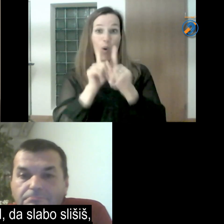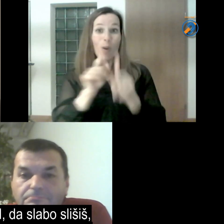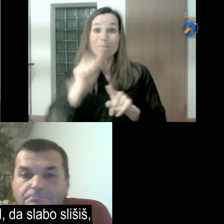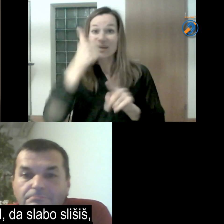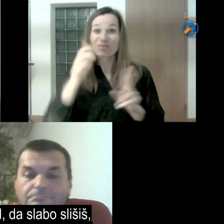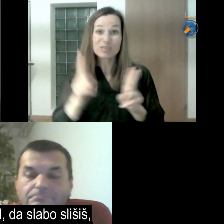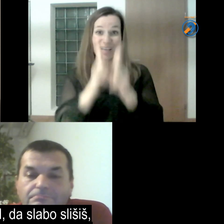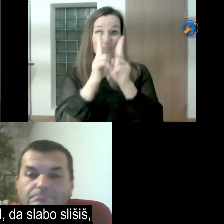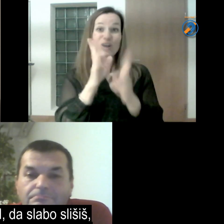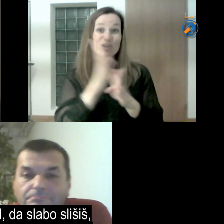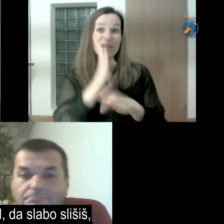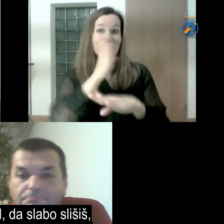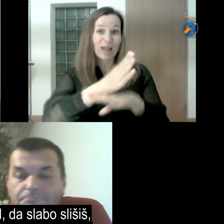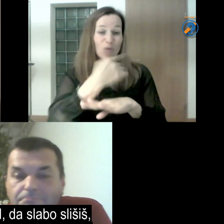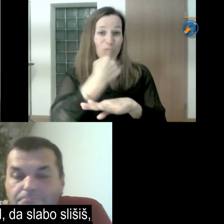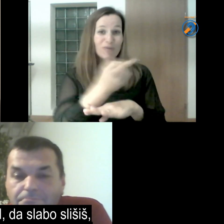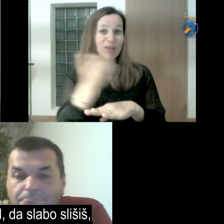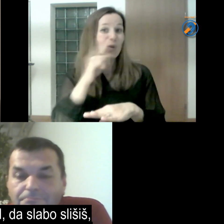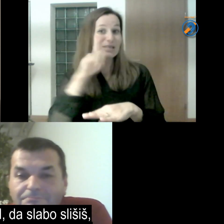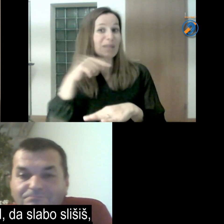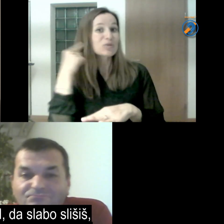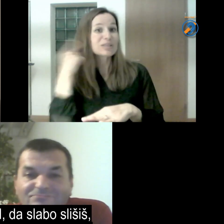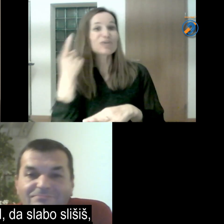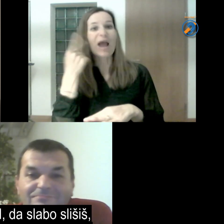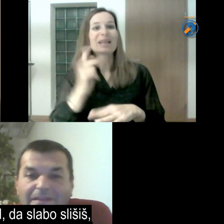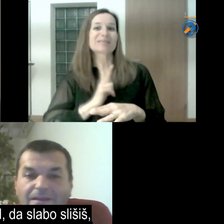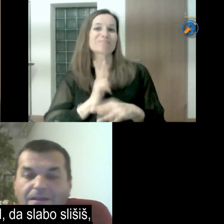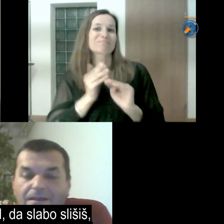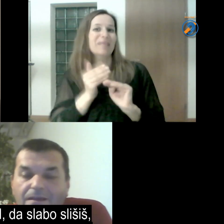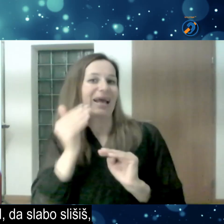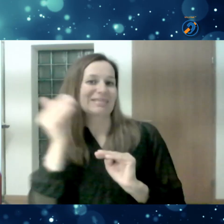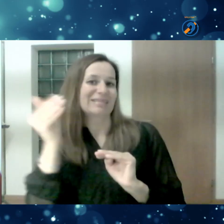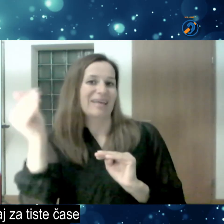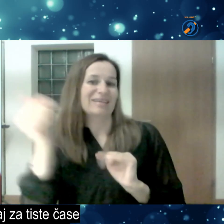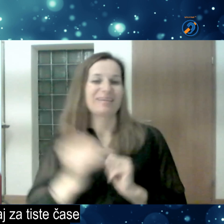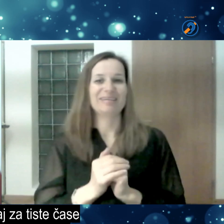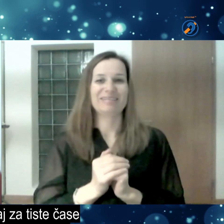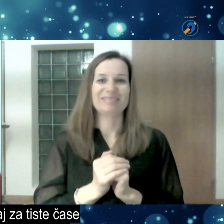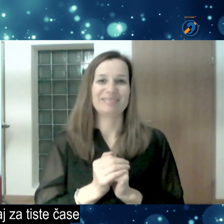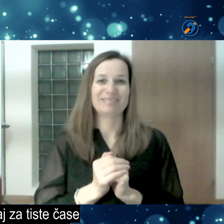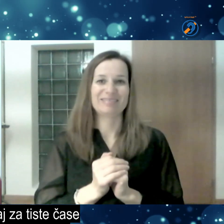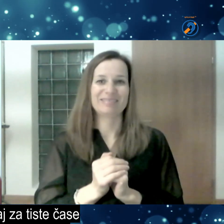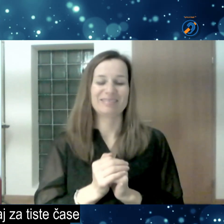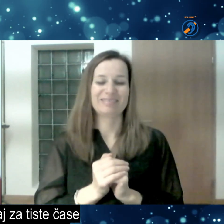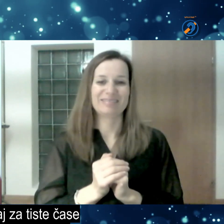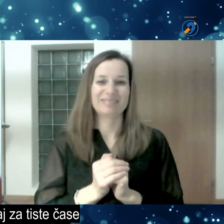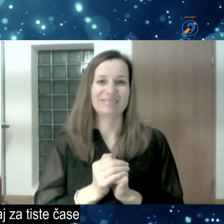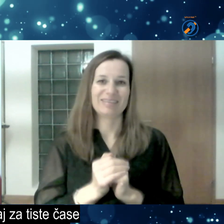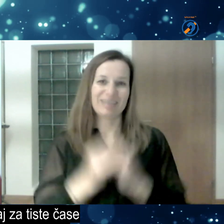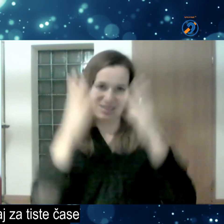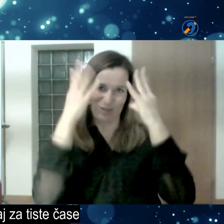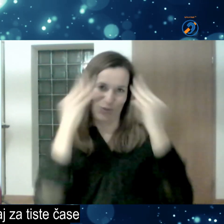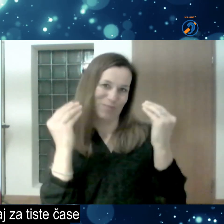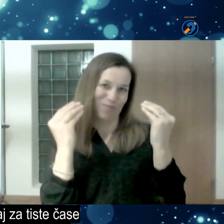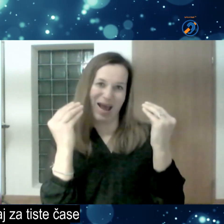povedal, da slabo slišiš, ali si to prihranil za naslednji zmenek? Ja, normalno bom